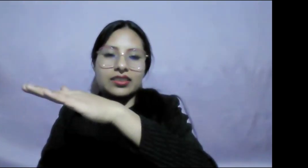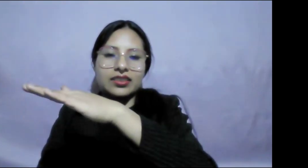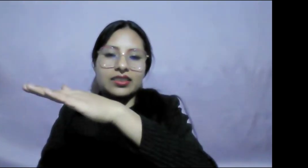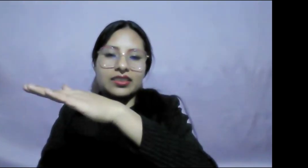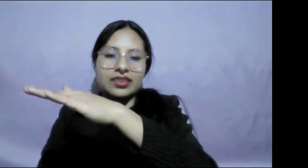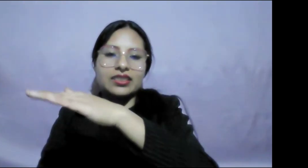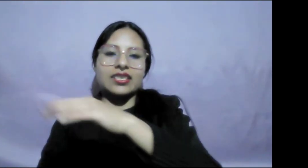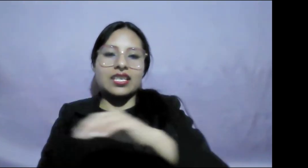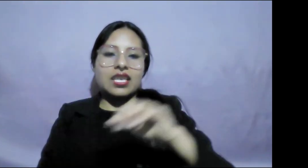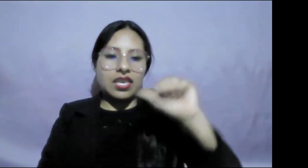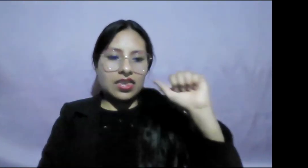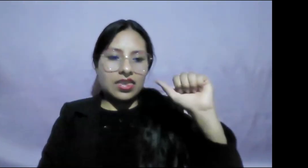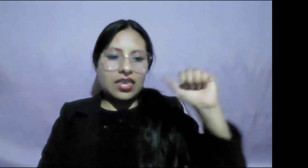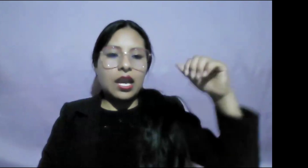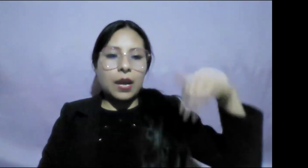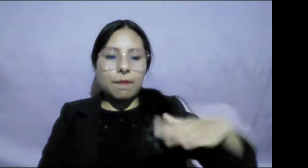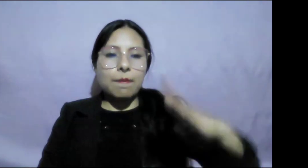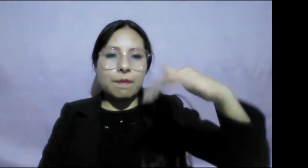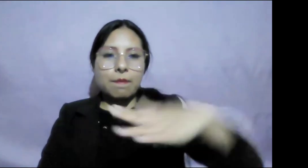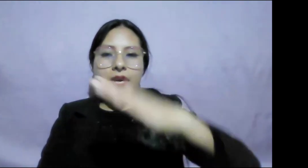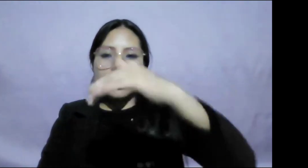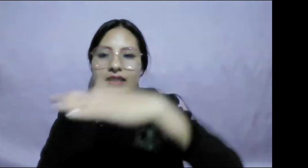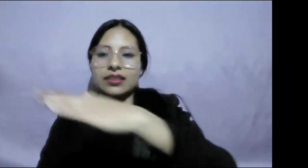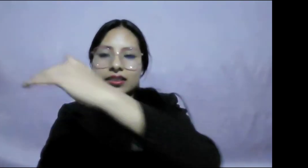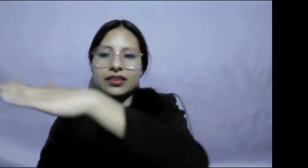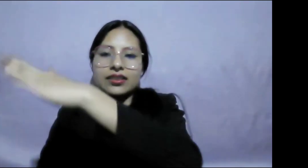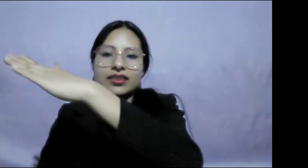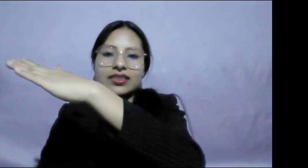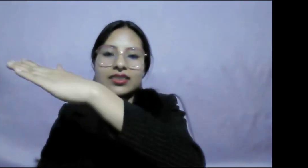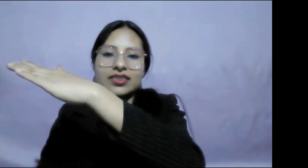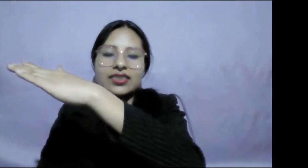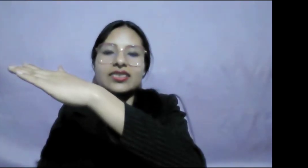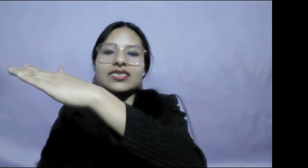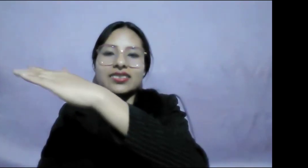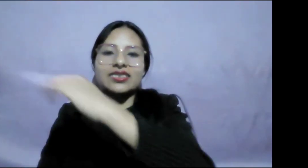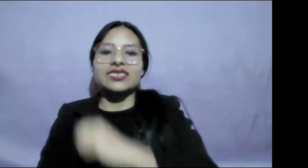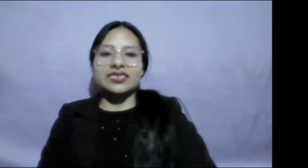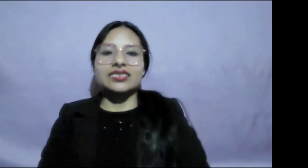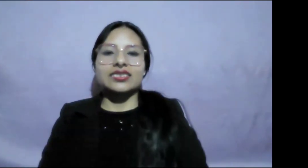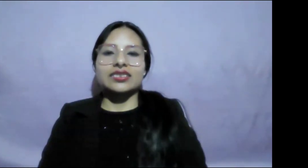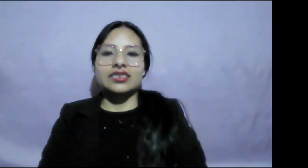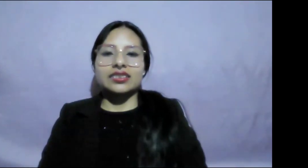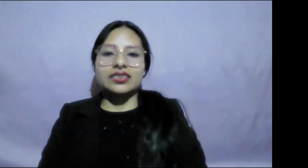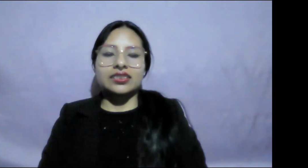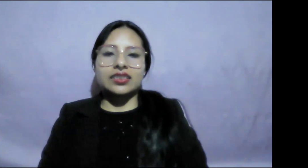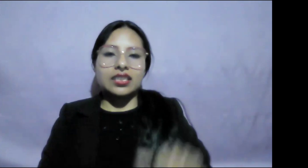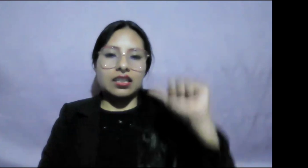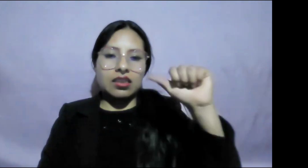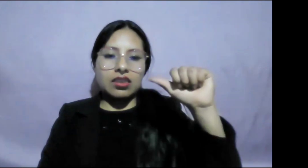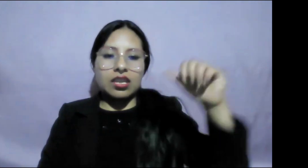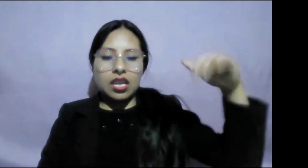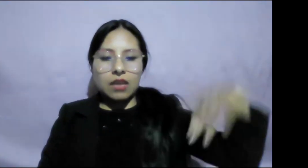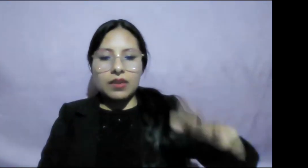ondulatoria Ahí está muy bien bienvenido Manuel Mario bienvenidos por